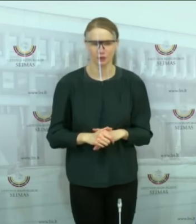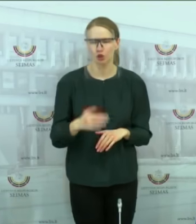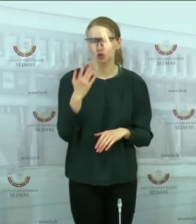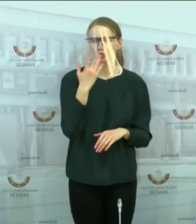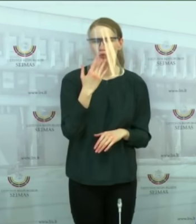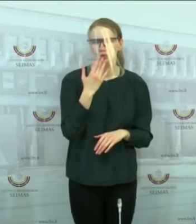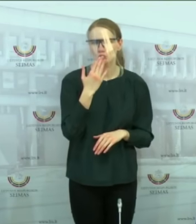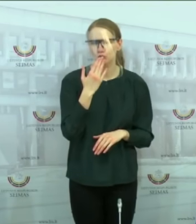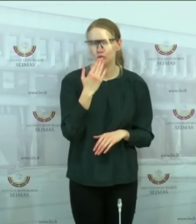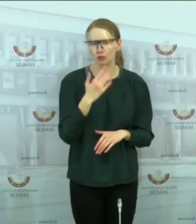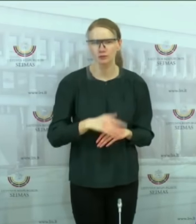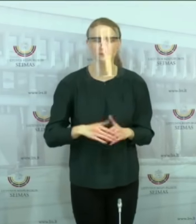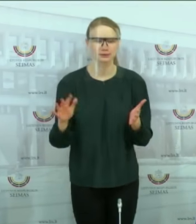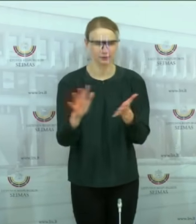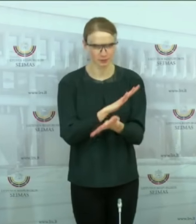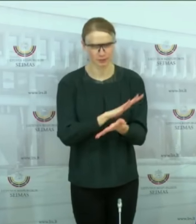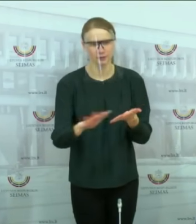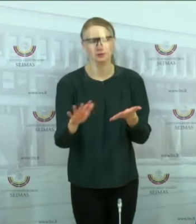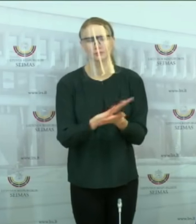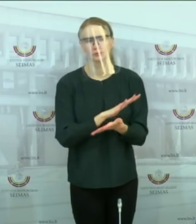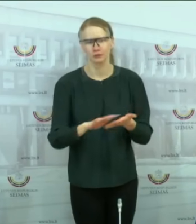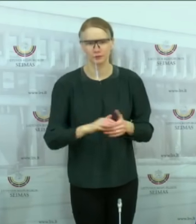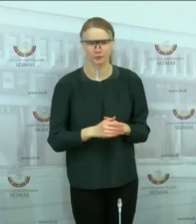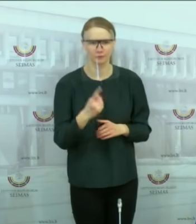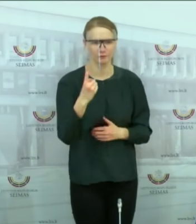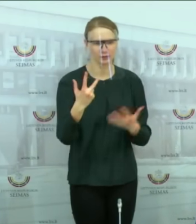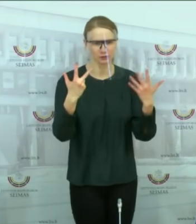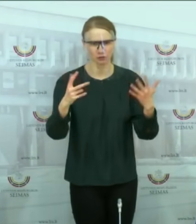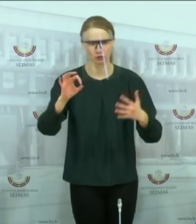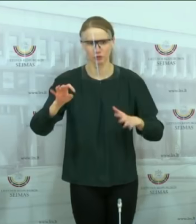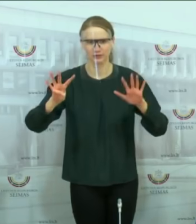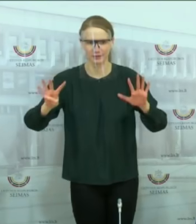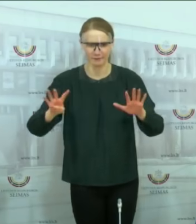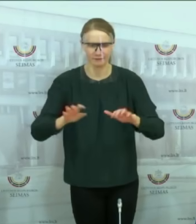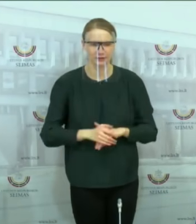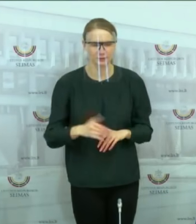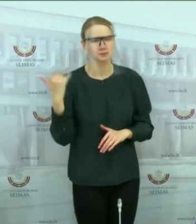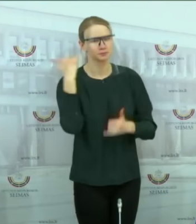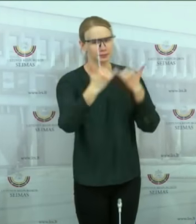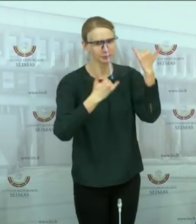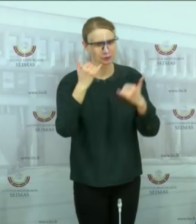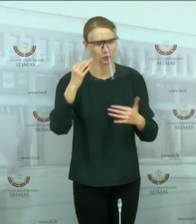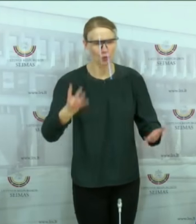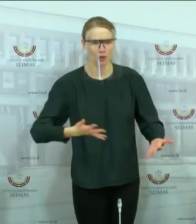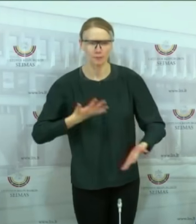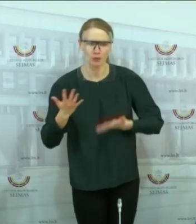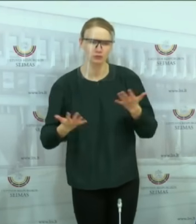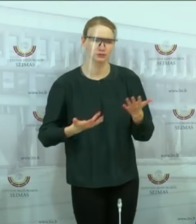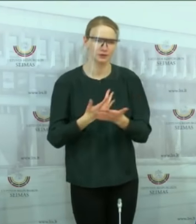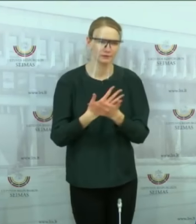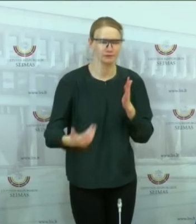telefono numeris nemokamas, telefono numeris yra 1809. Ir kaip nekartą sakiau,